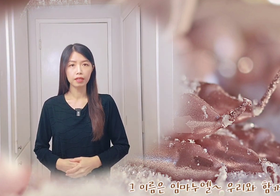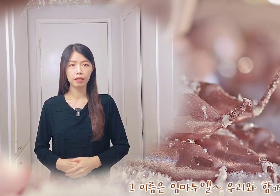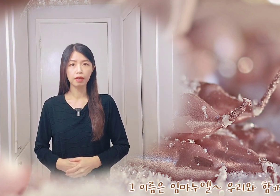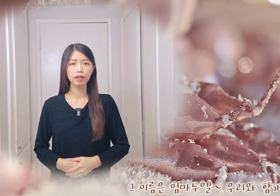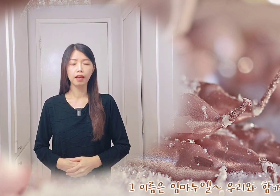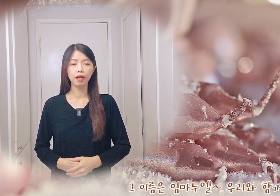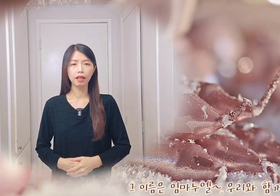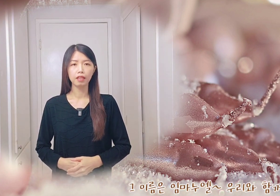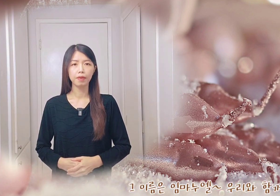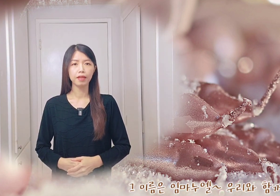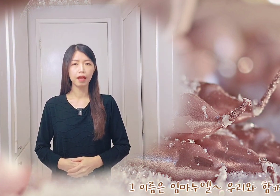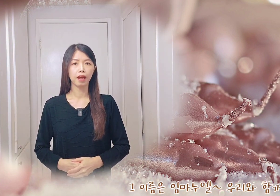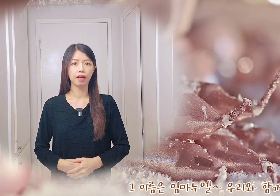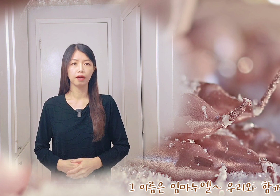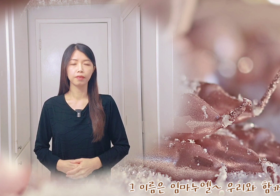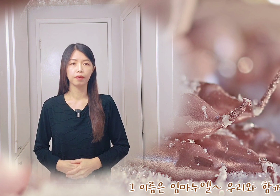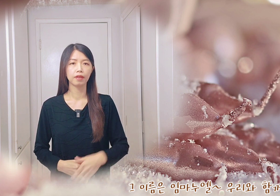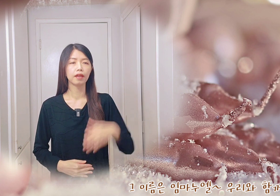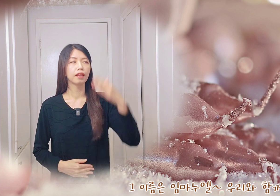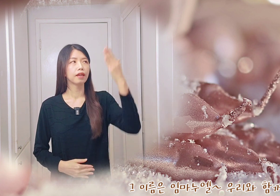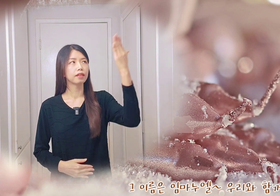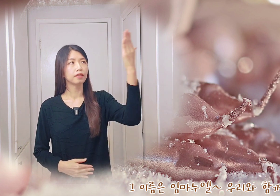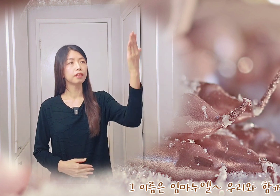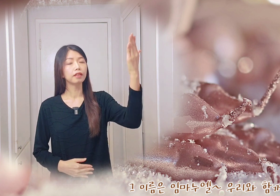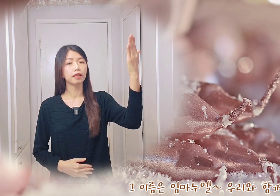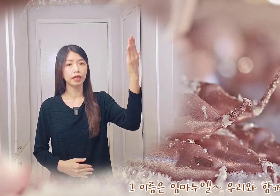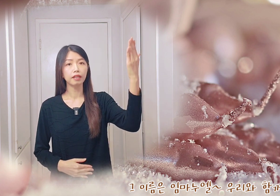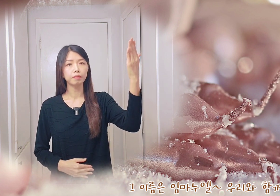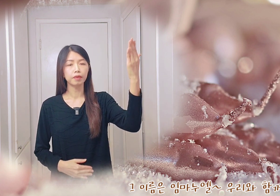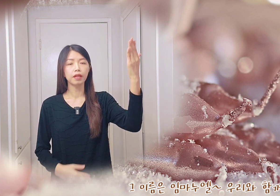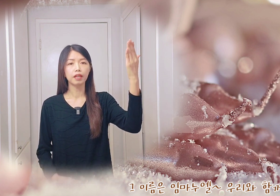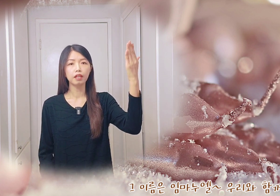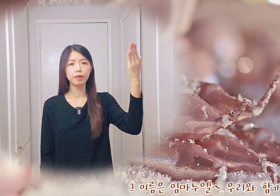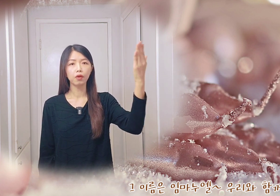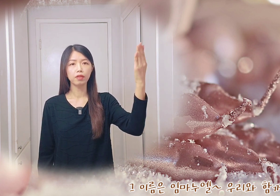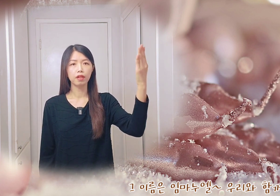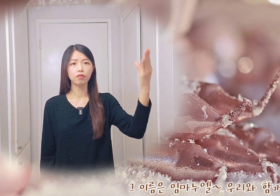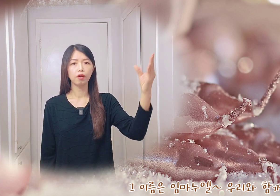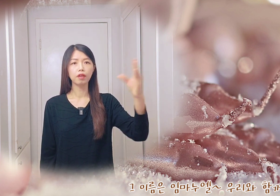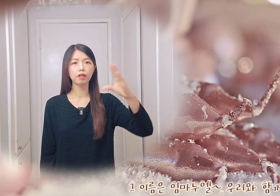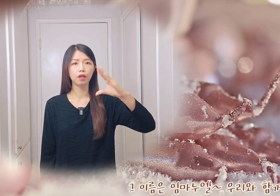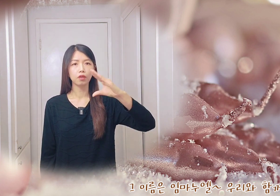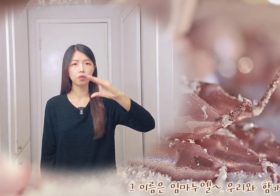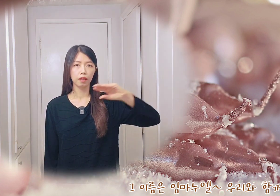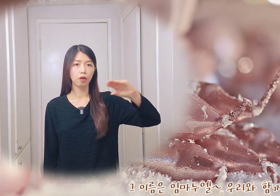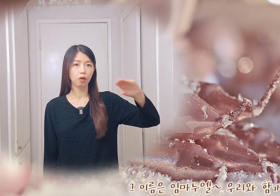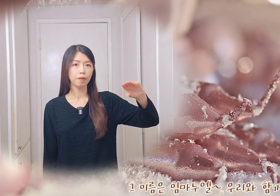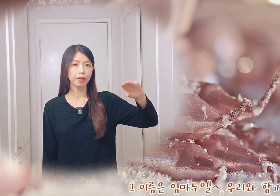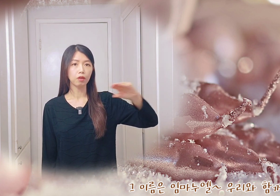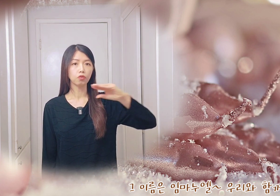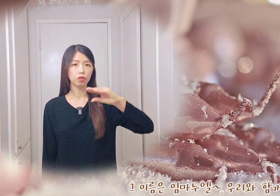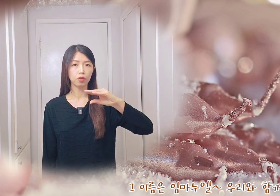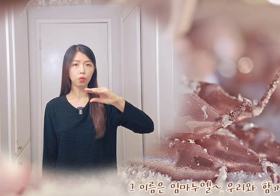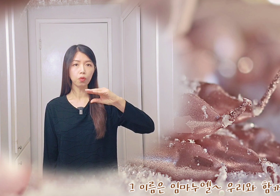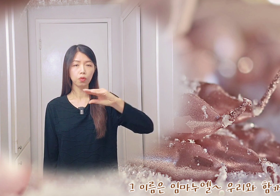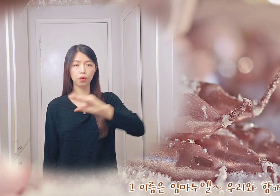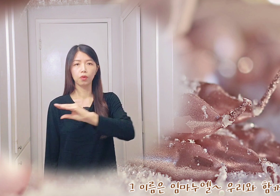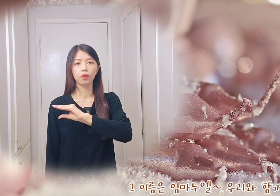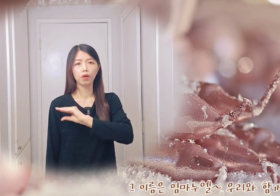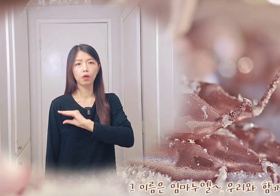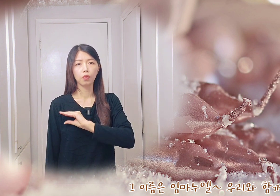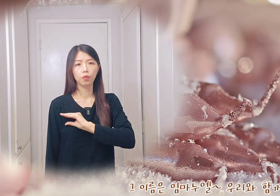함께 하시는 하나님의 사랑. 그 이름이라고 하는 뜻의 수어는 손을 이렇게 만들어